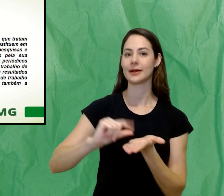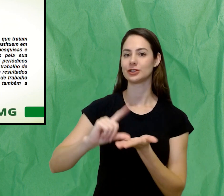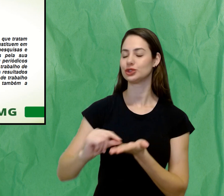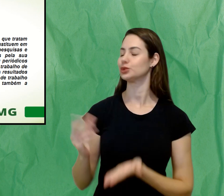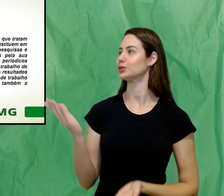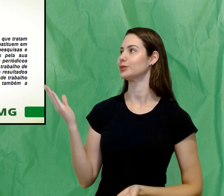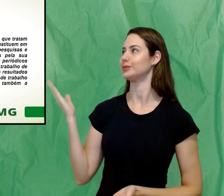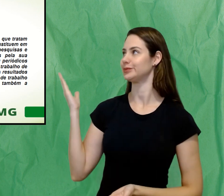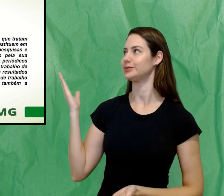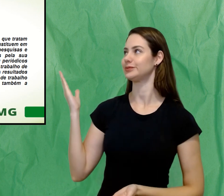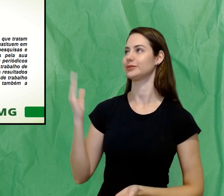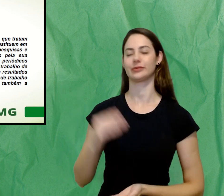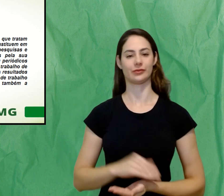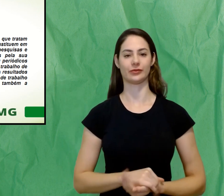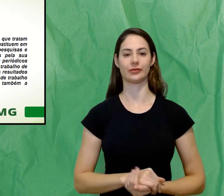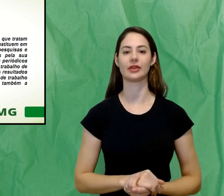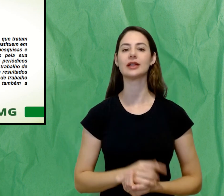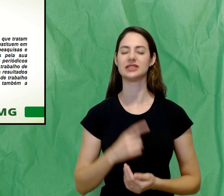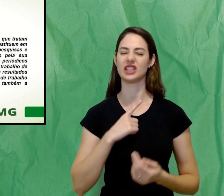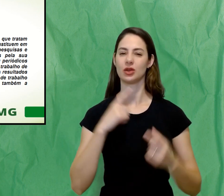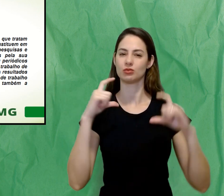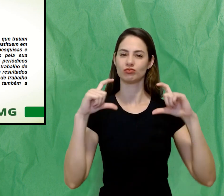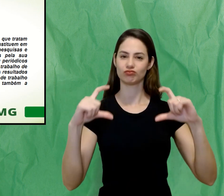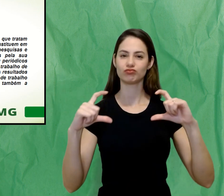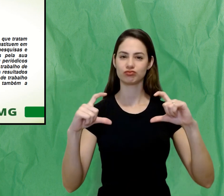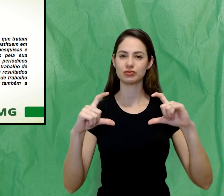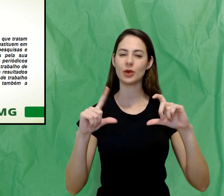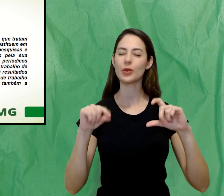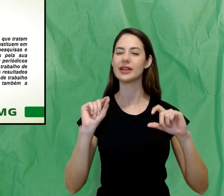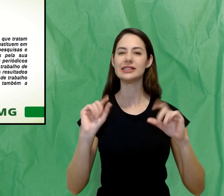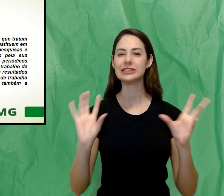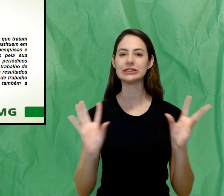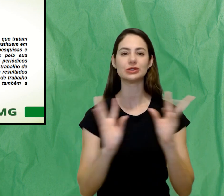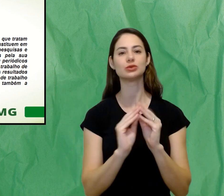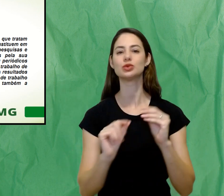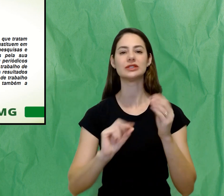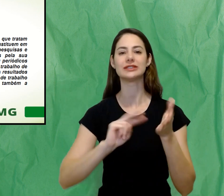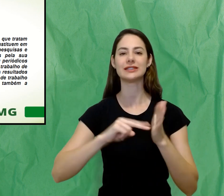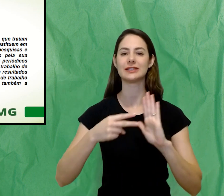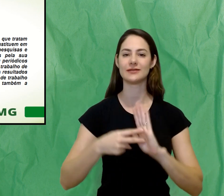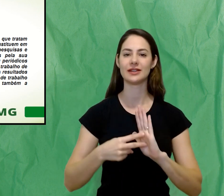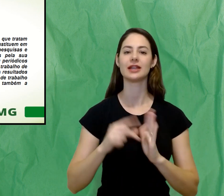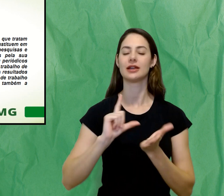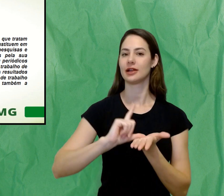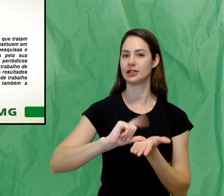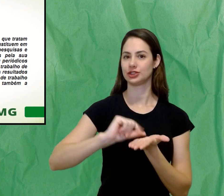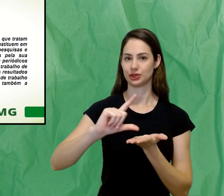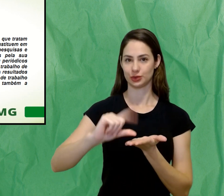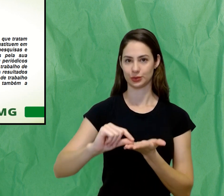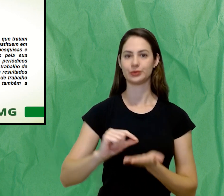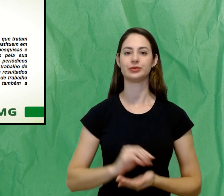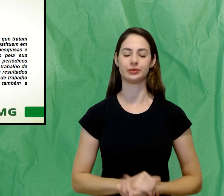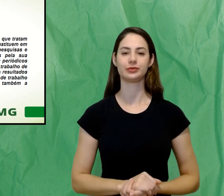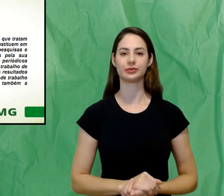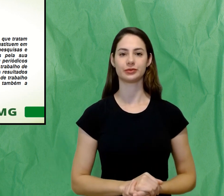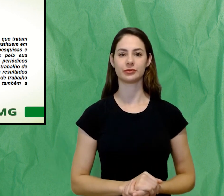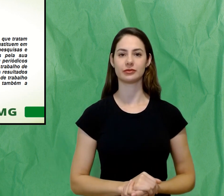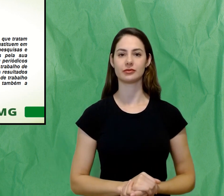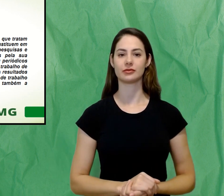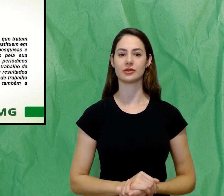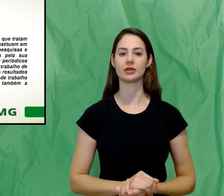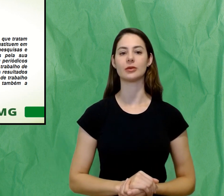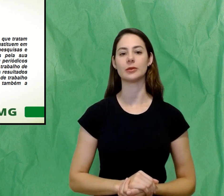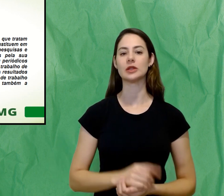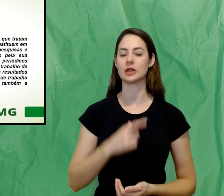uma definição dada por Lakatos e Marconi que resume bem o que seria o artigo científico, né? Eles